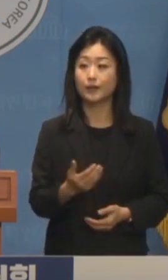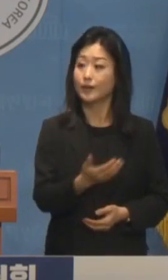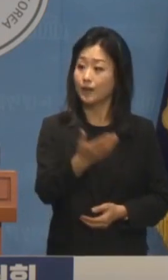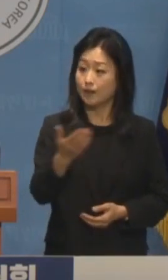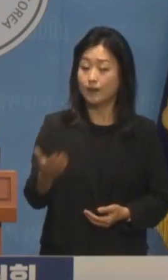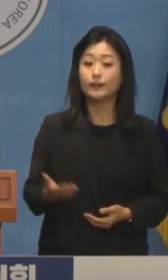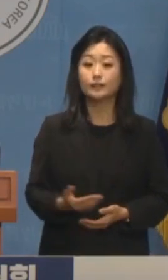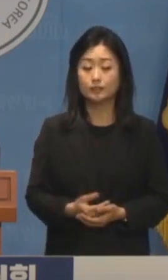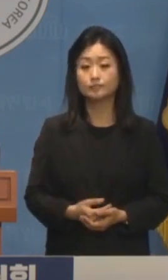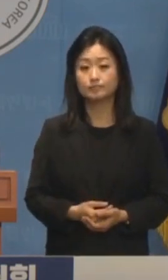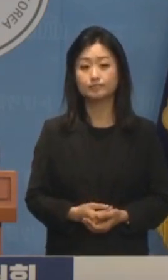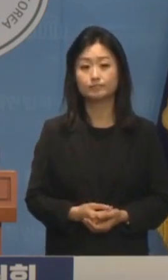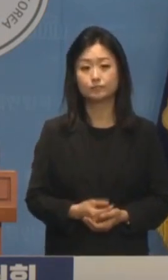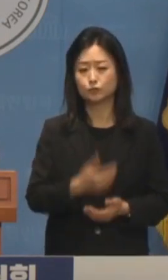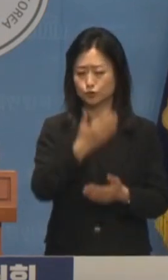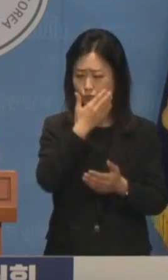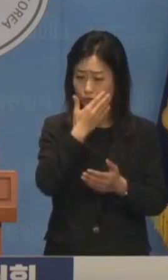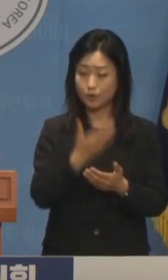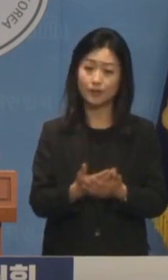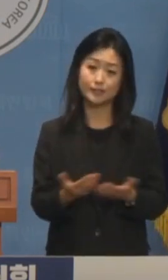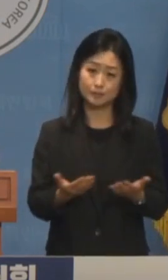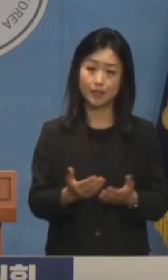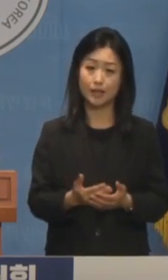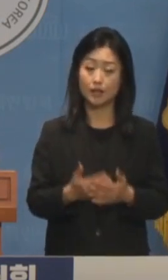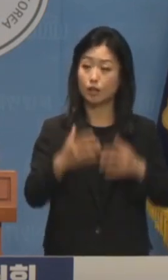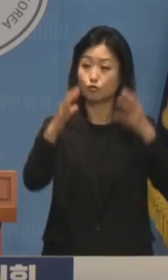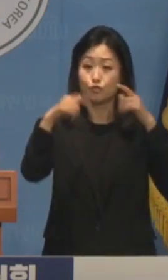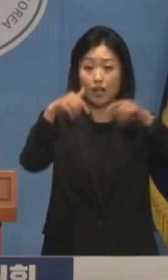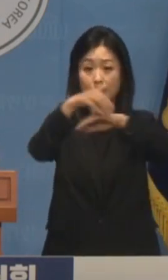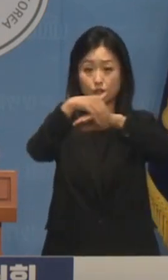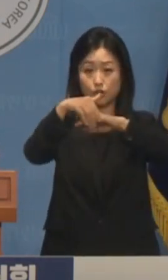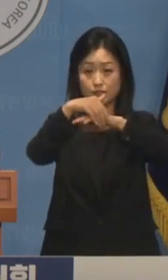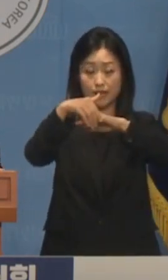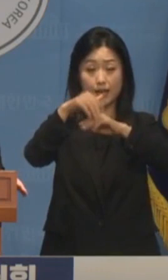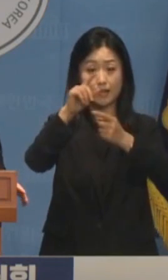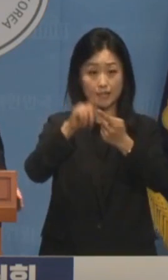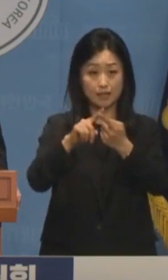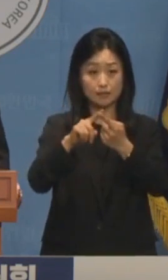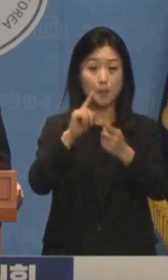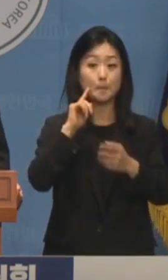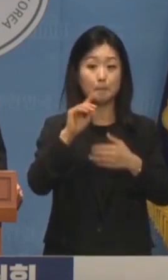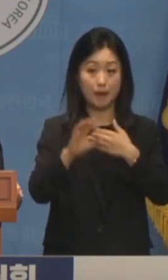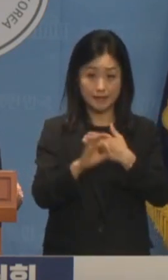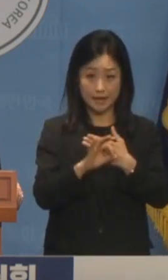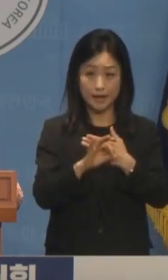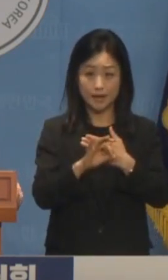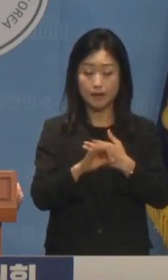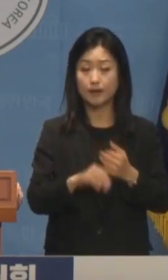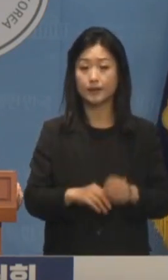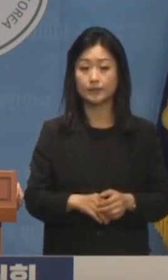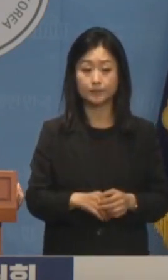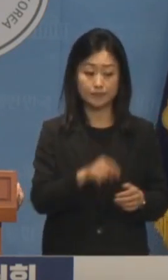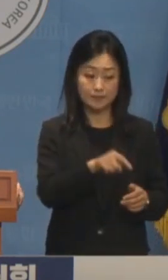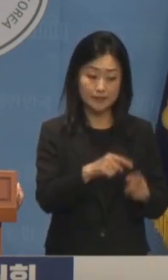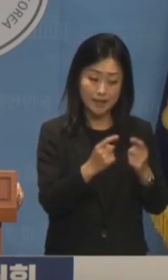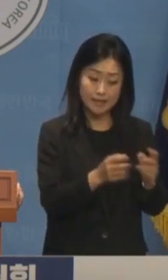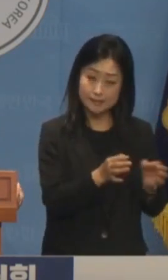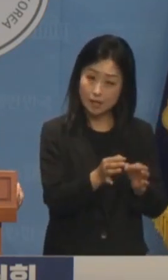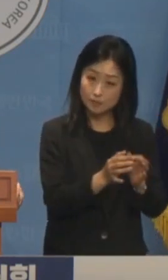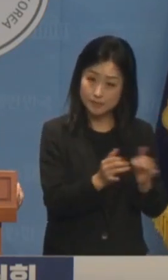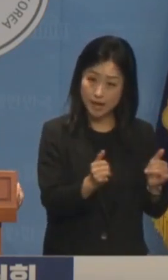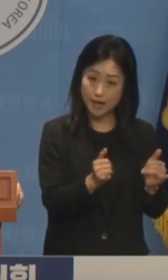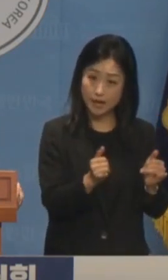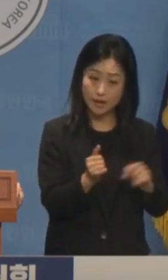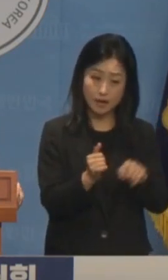여러분, 이거는 굉장히 중요한 문제입니다. 국가의 정책에 대해서 만약에 개별적인 사업자들이나